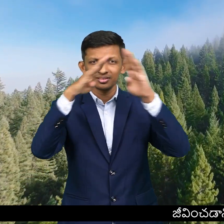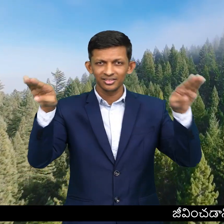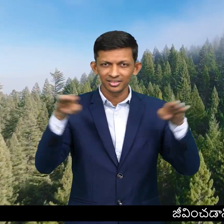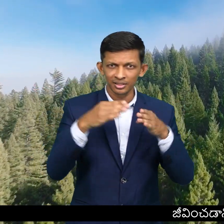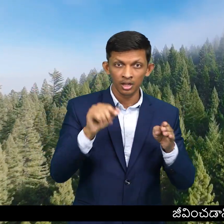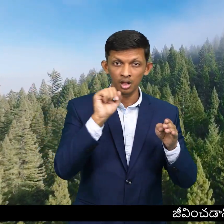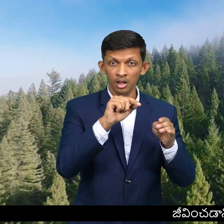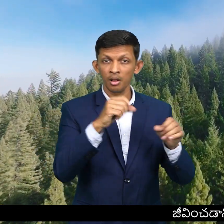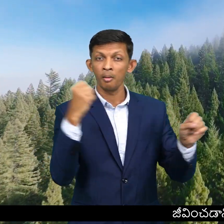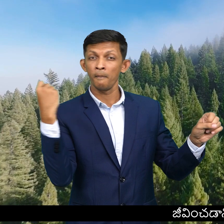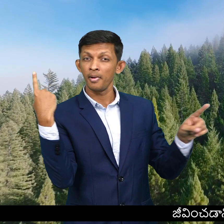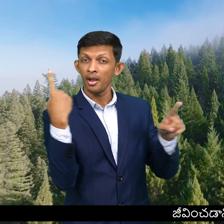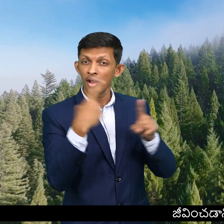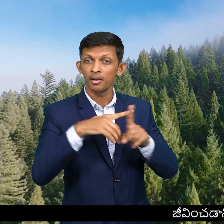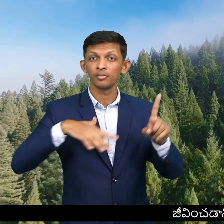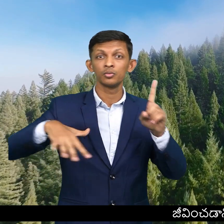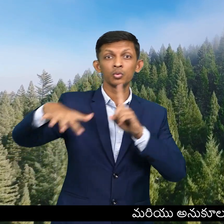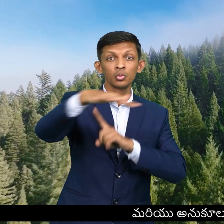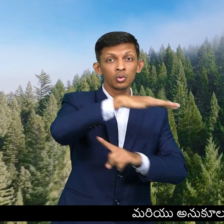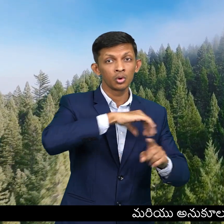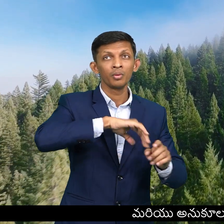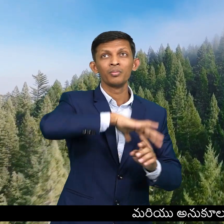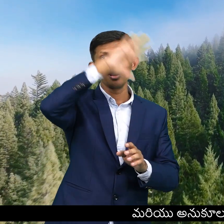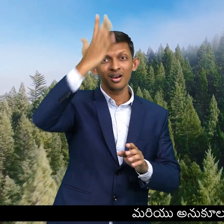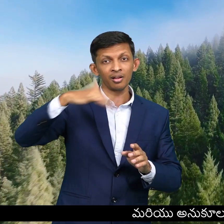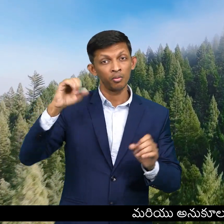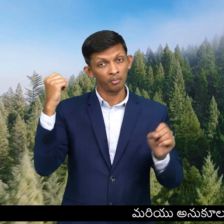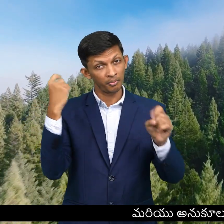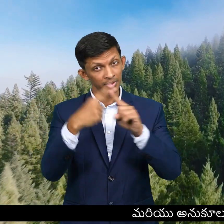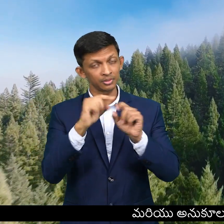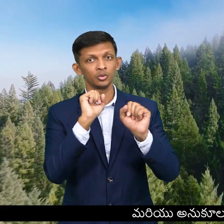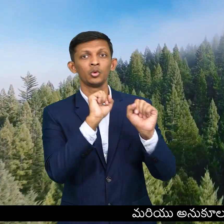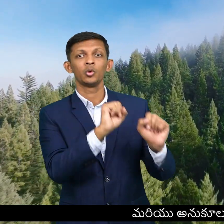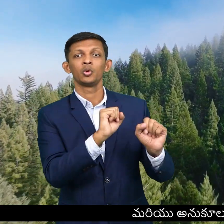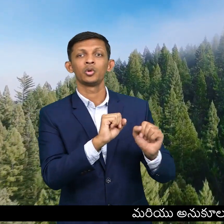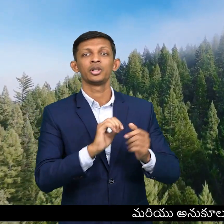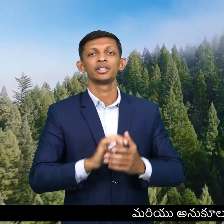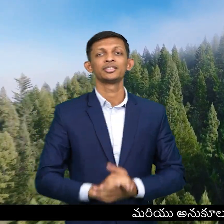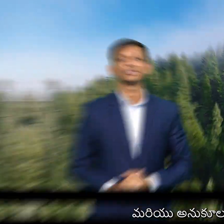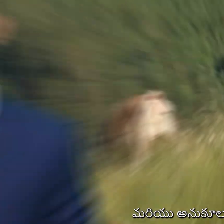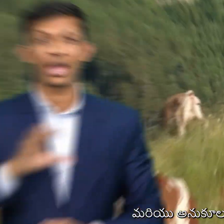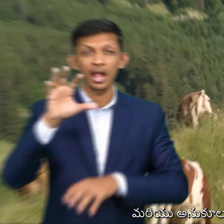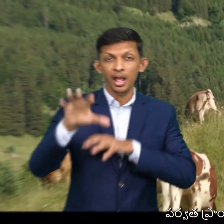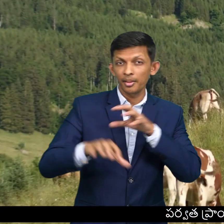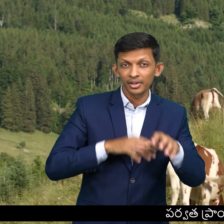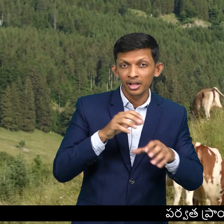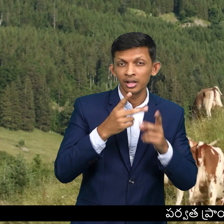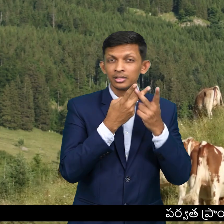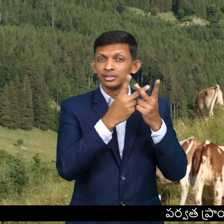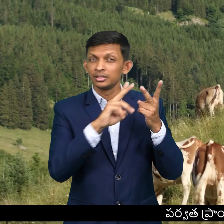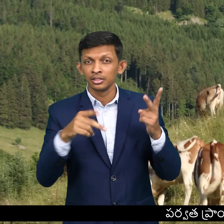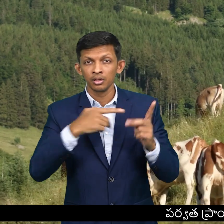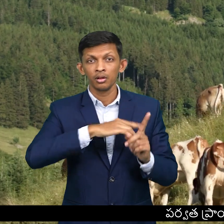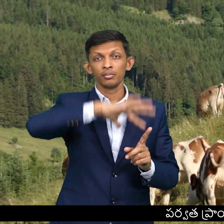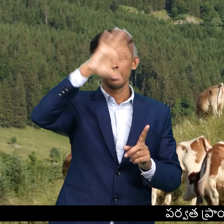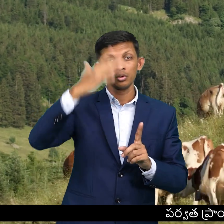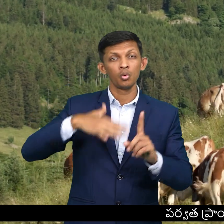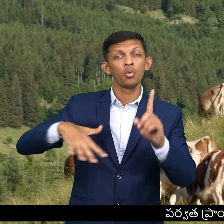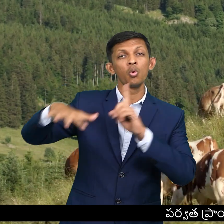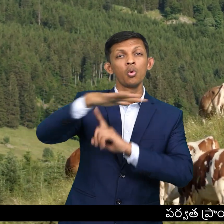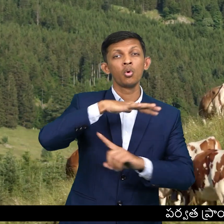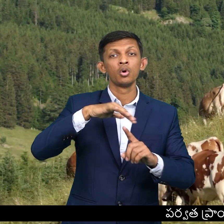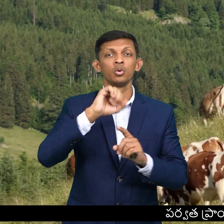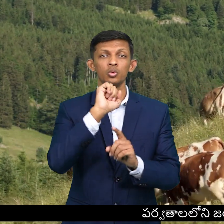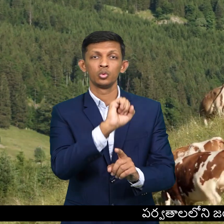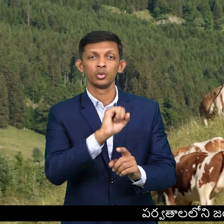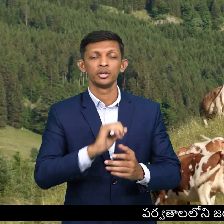జీవించటానికి వివిధ ఆకారాలు మరియు అనుకూలనాలను కలిగి ఉండవచ్చు. పర్వత ప్రాంతాలలో